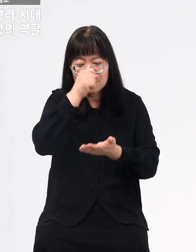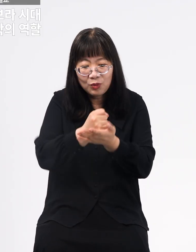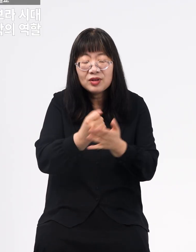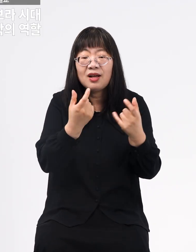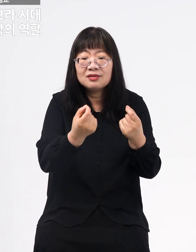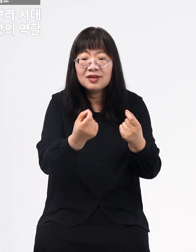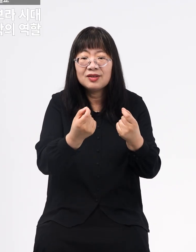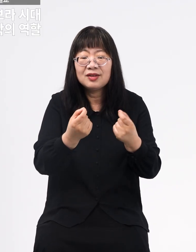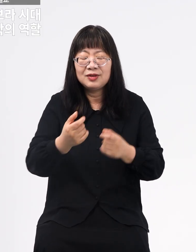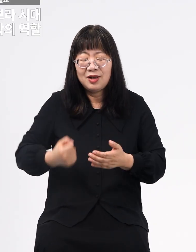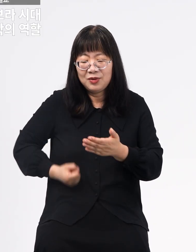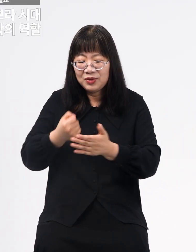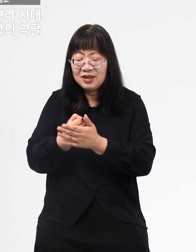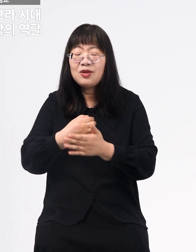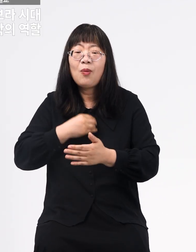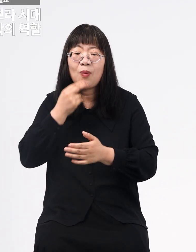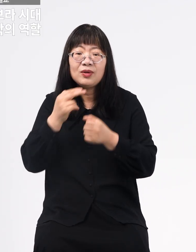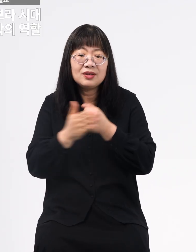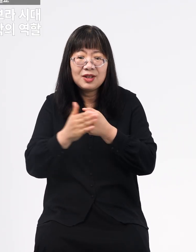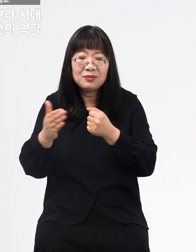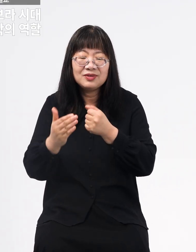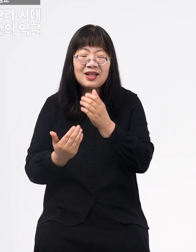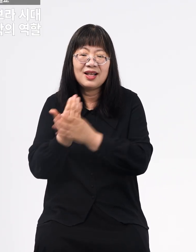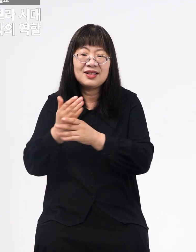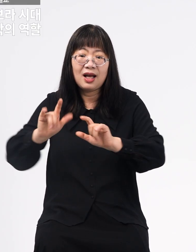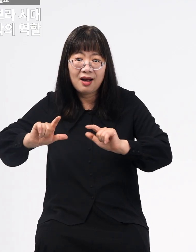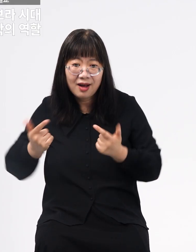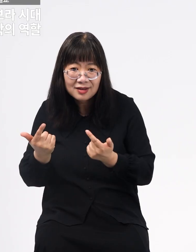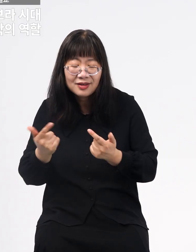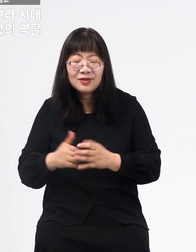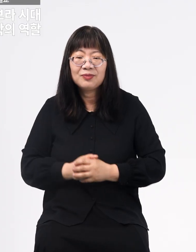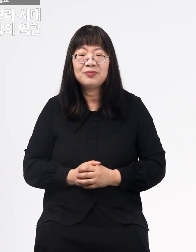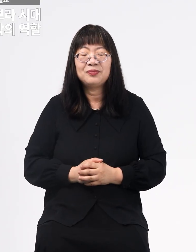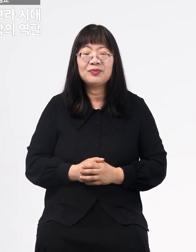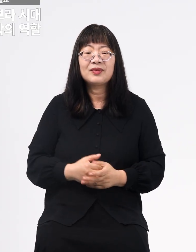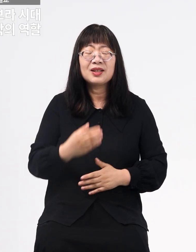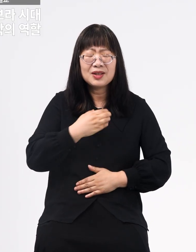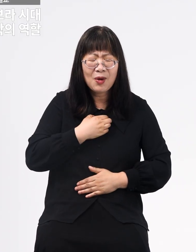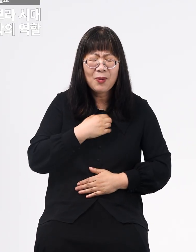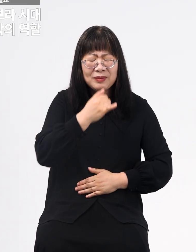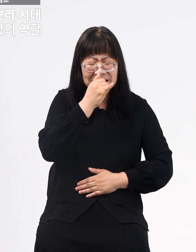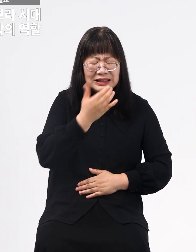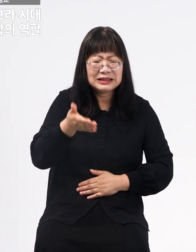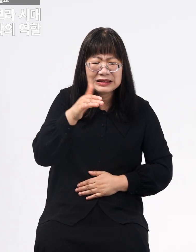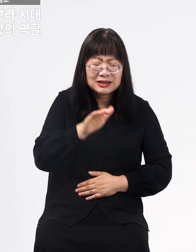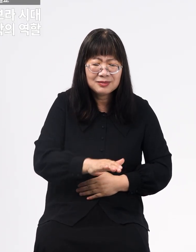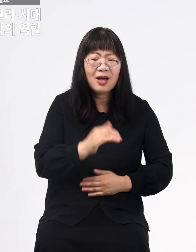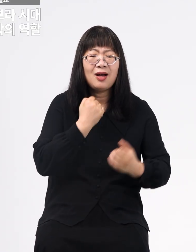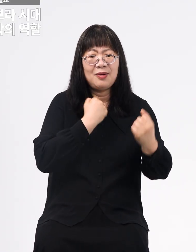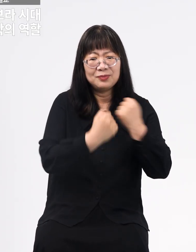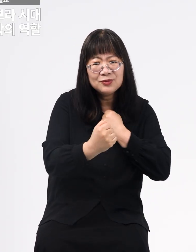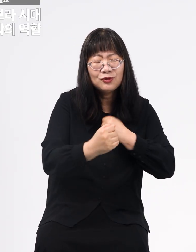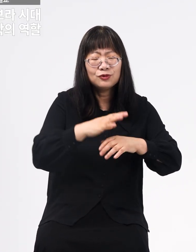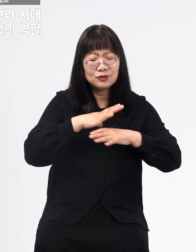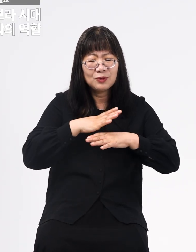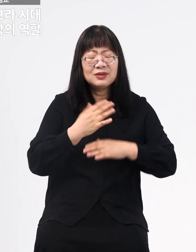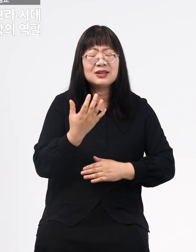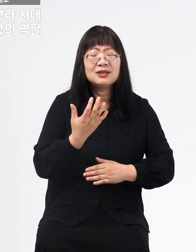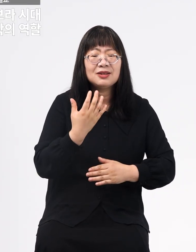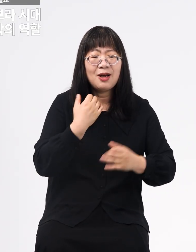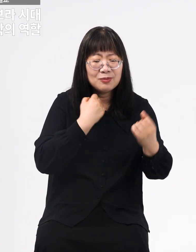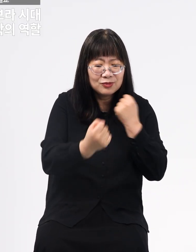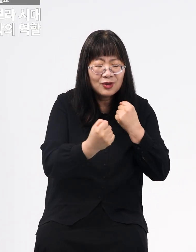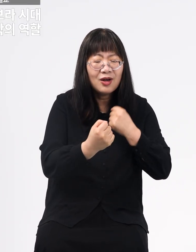용기라는 것은 겁이 없는 게 용기가 아니고 겁이 남에도 불구하고 그